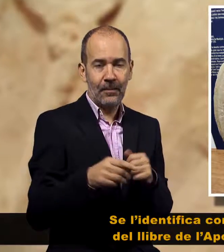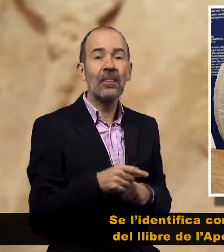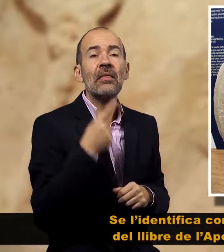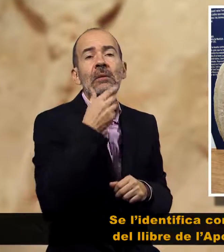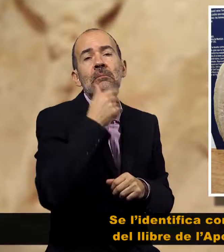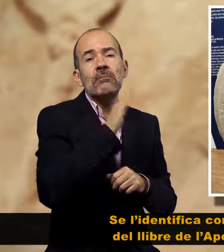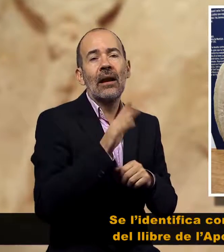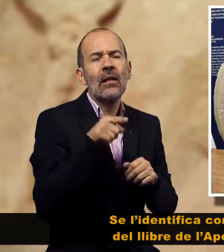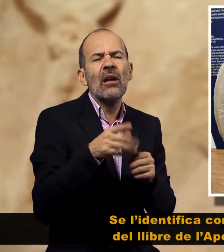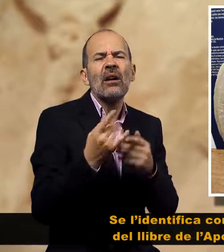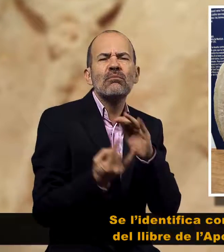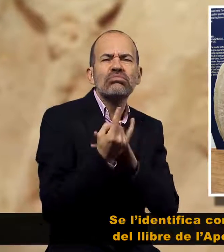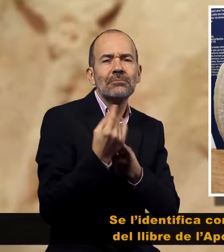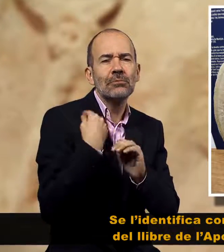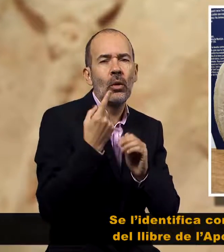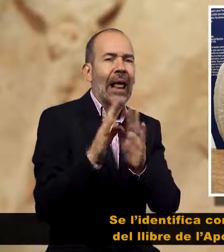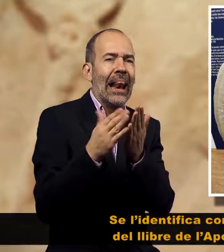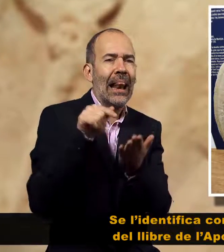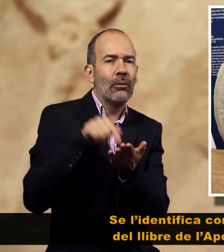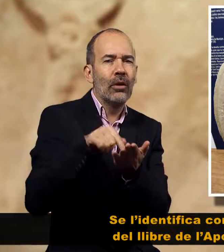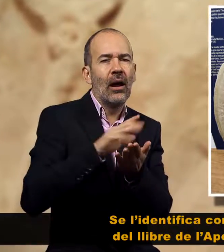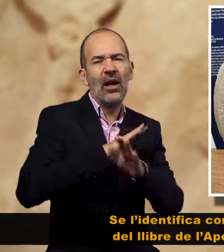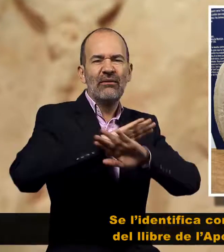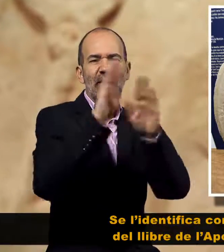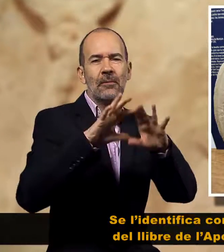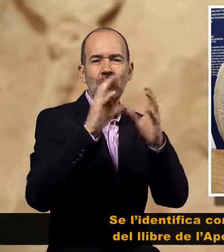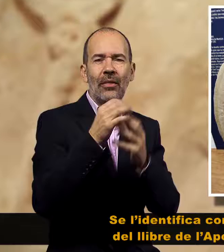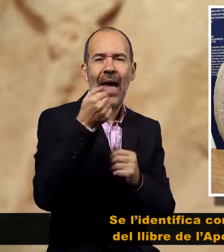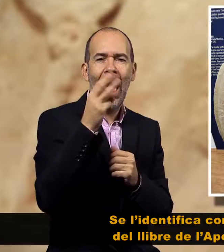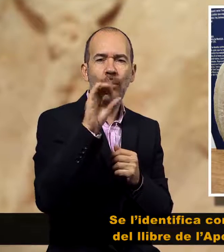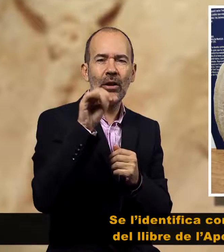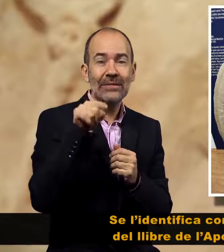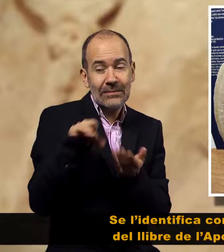la creu. Se l'identifica com l'autor del llibre de l'Apocalipsi.